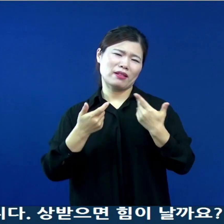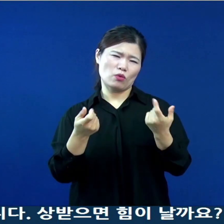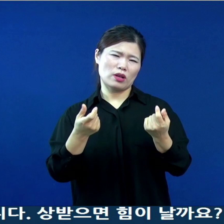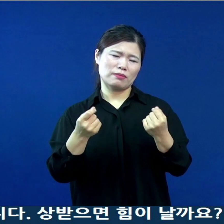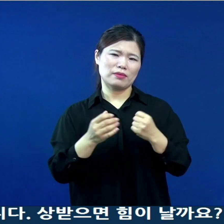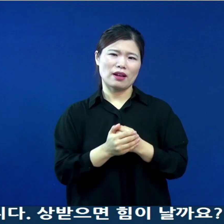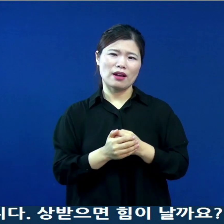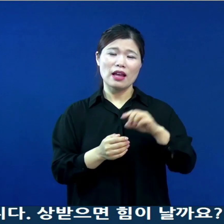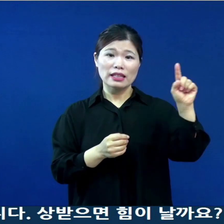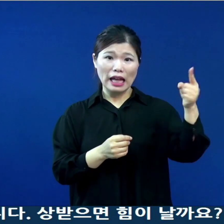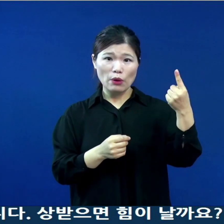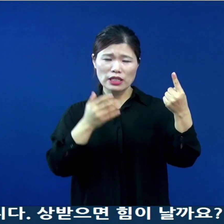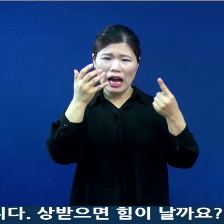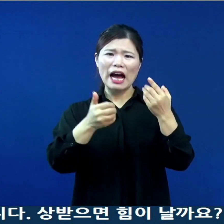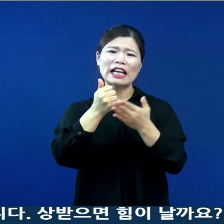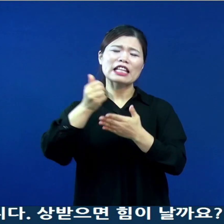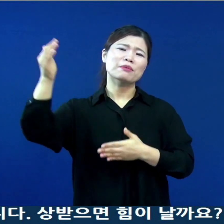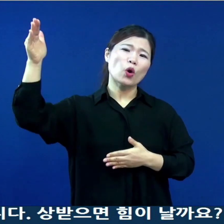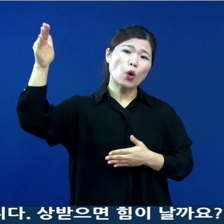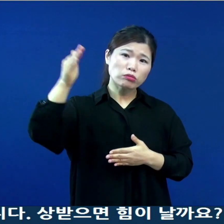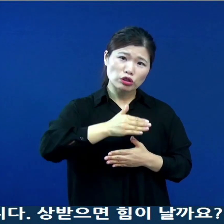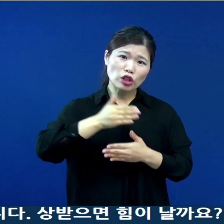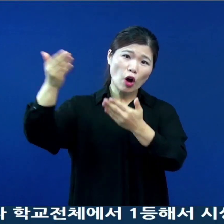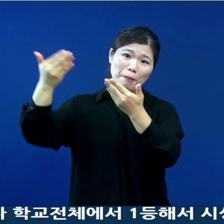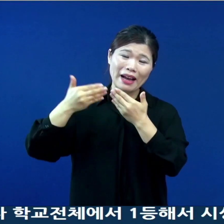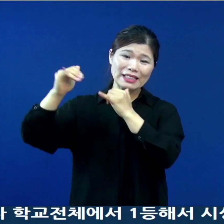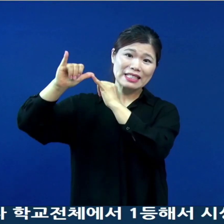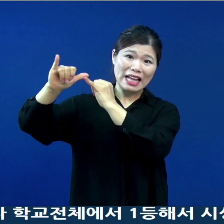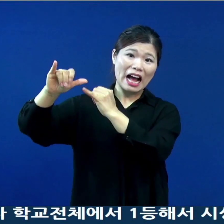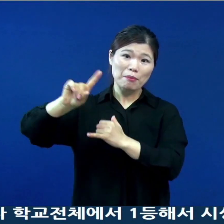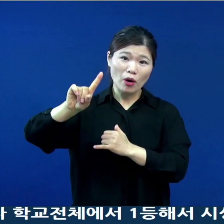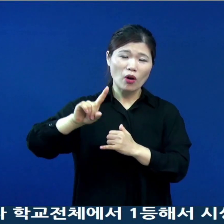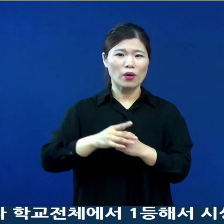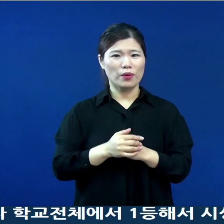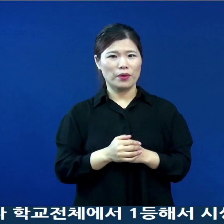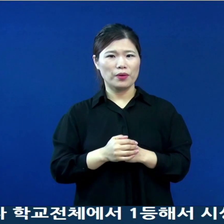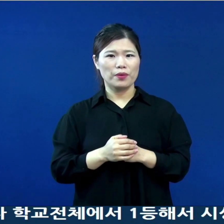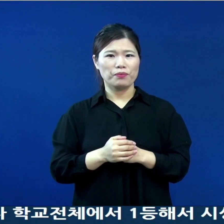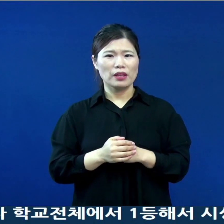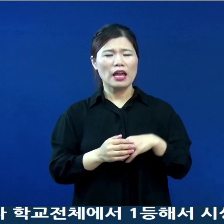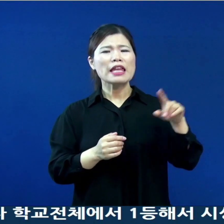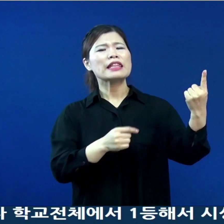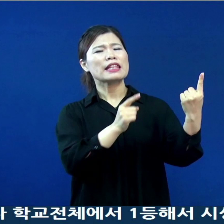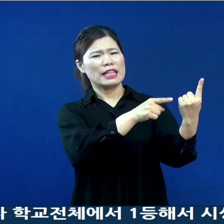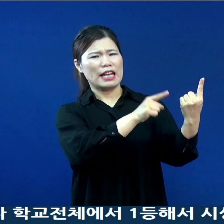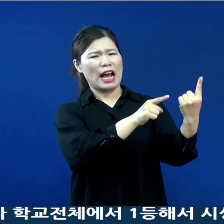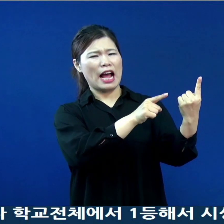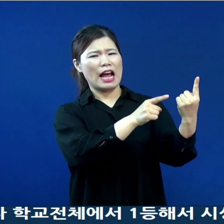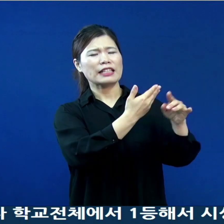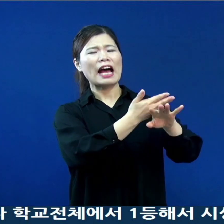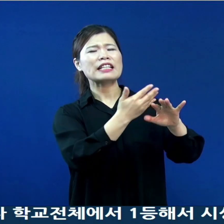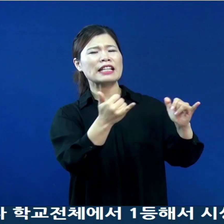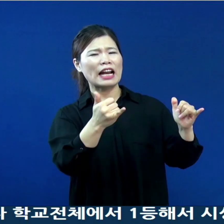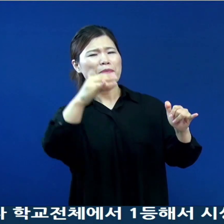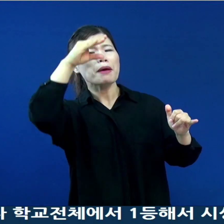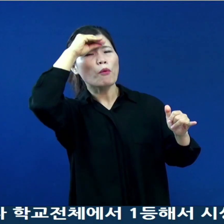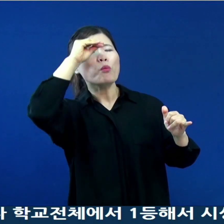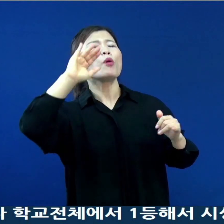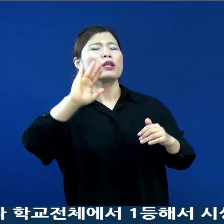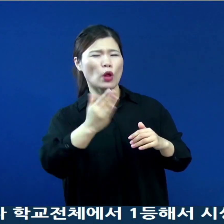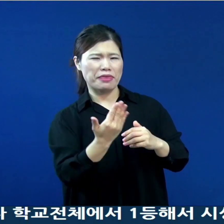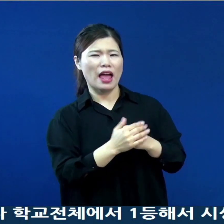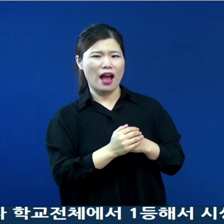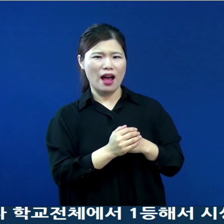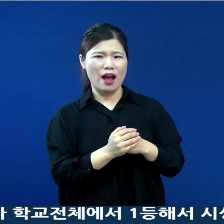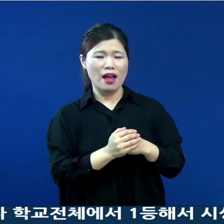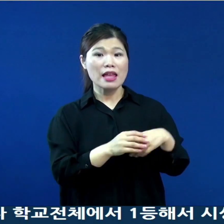다윗이 하나님께로부터, 여호와께로부터 받은 상은 어떤 내용이었냐면, 네가 다른 사람들의 모범이다, 네가 다른